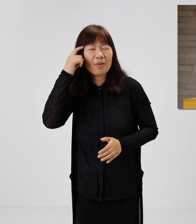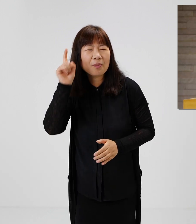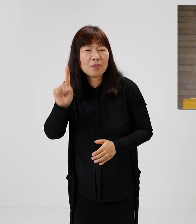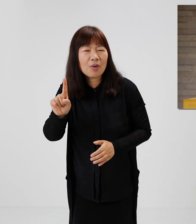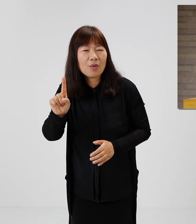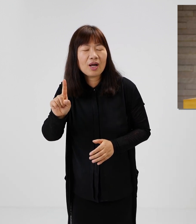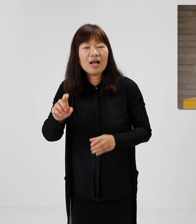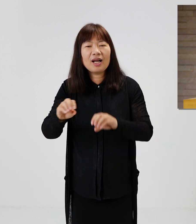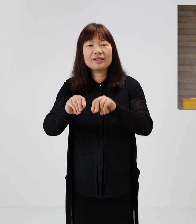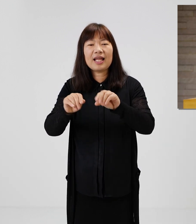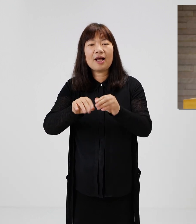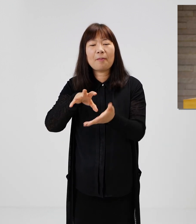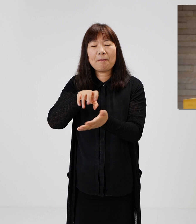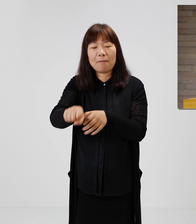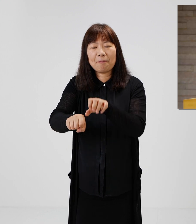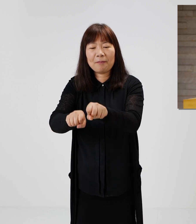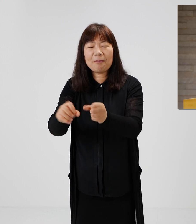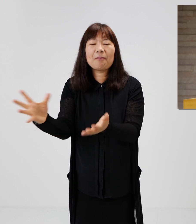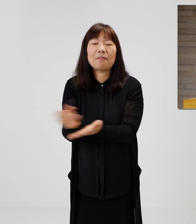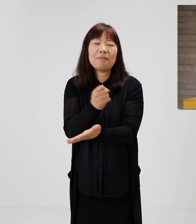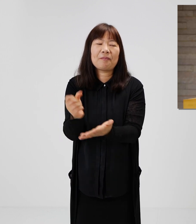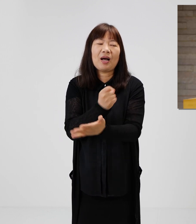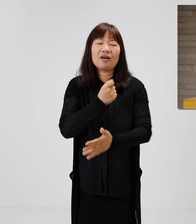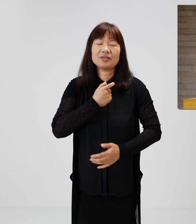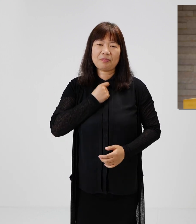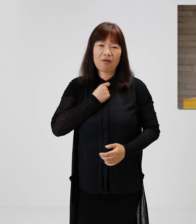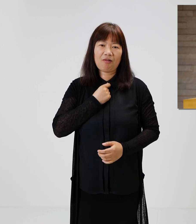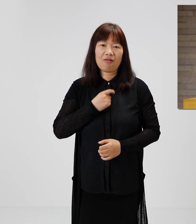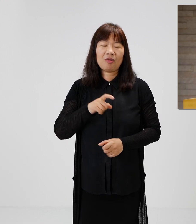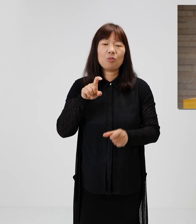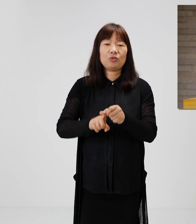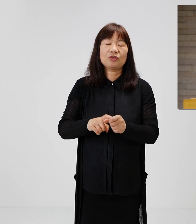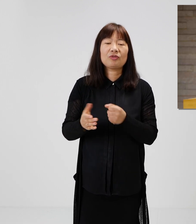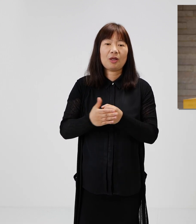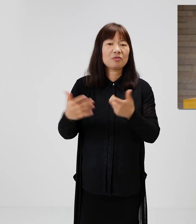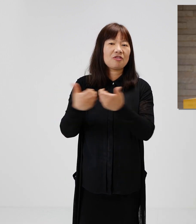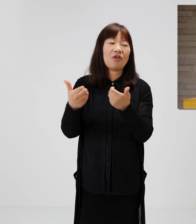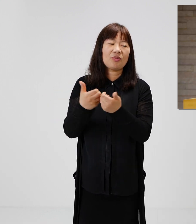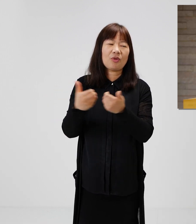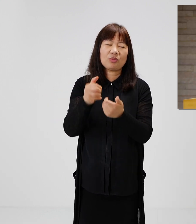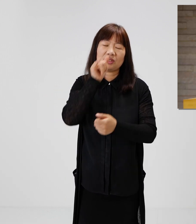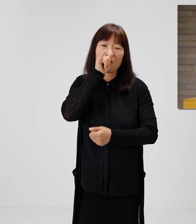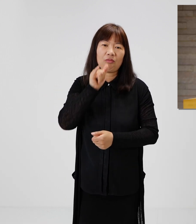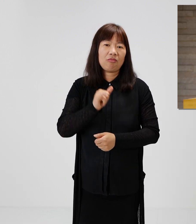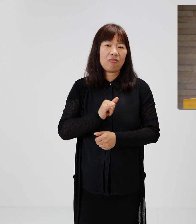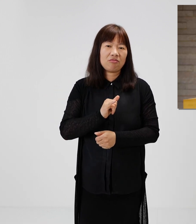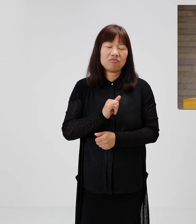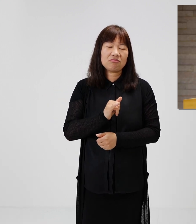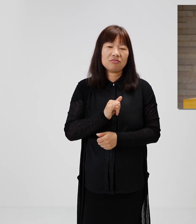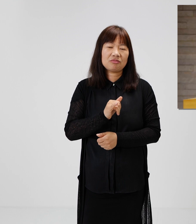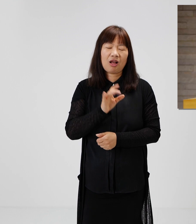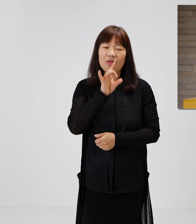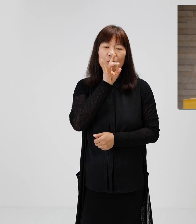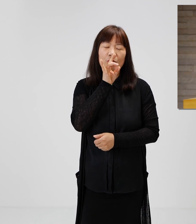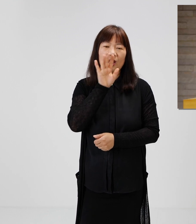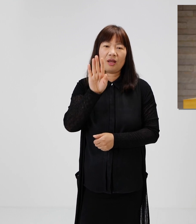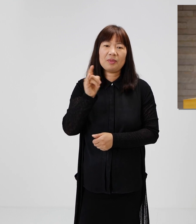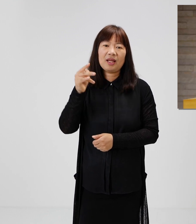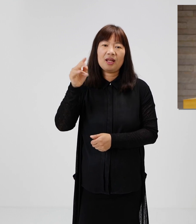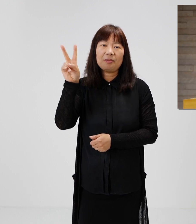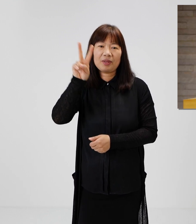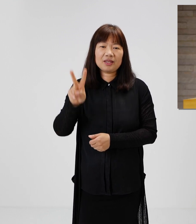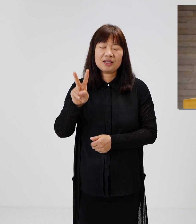땅 뺏기 전쟁이었어요. 땅 뺏기 전쟁. 그게 됩니까? 베트공이